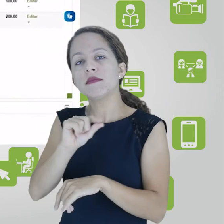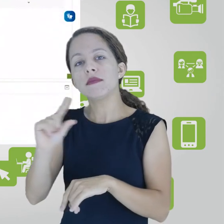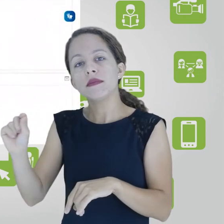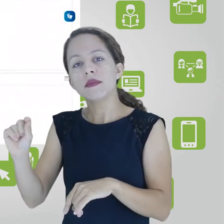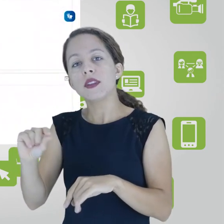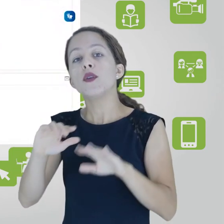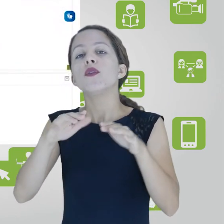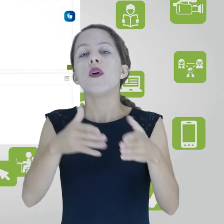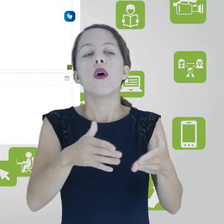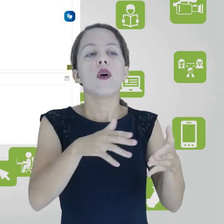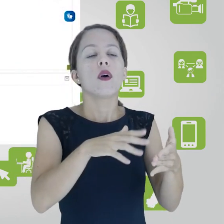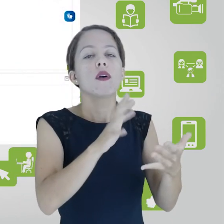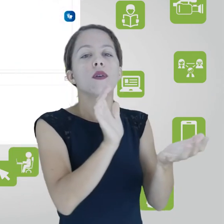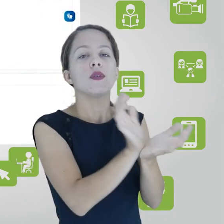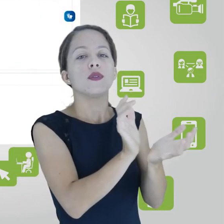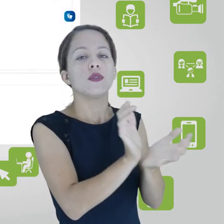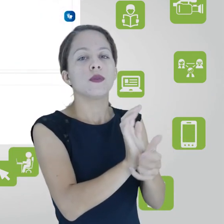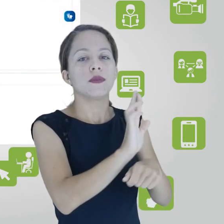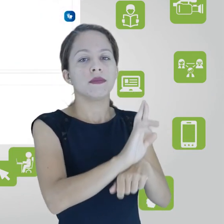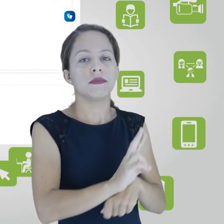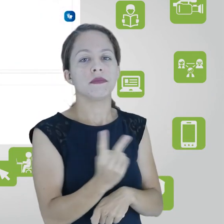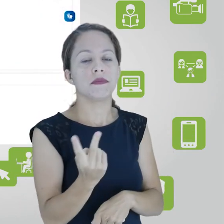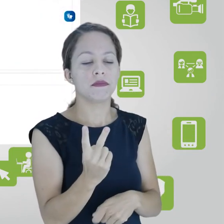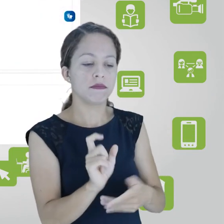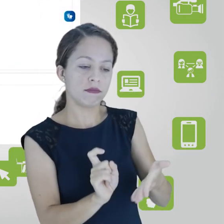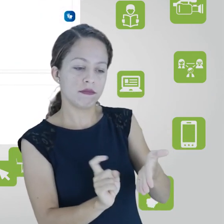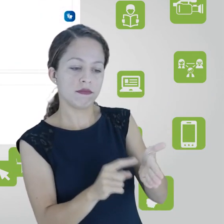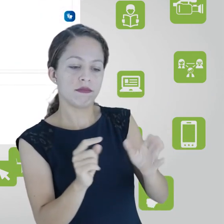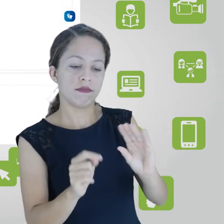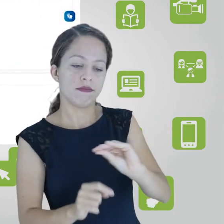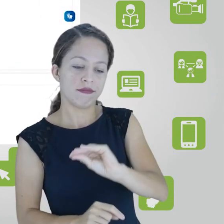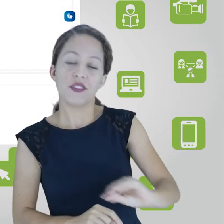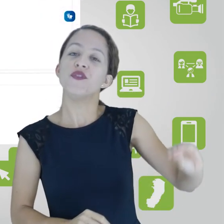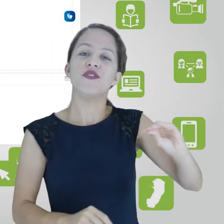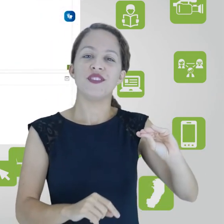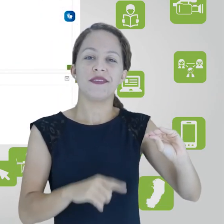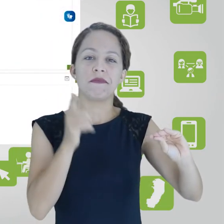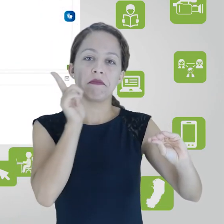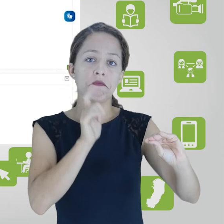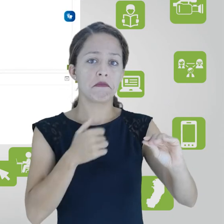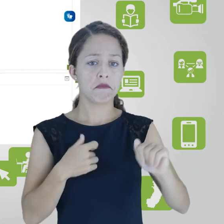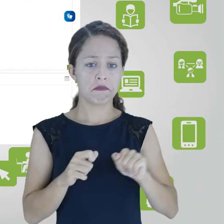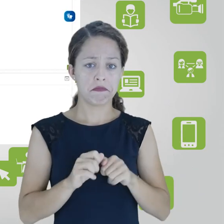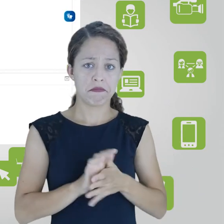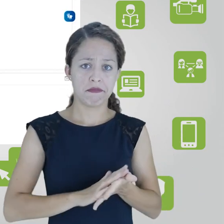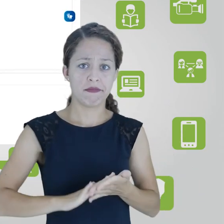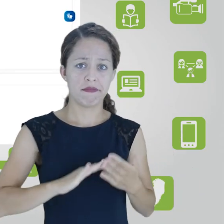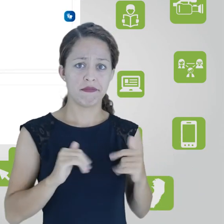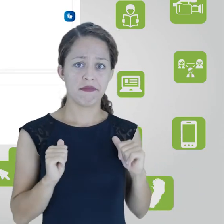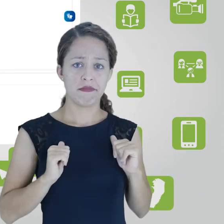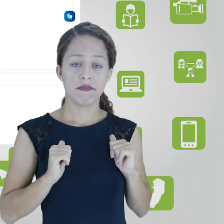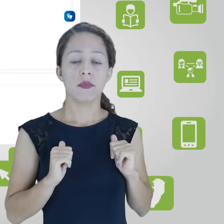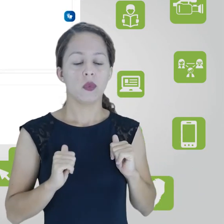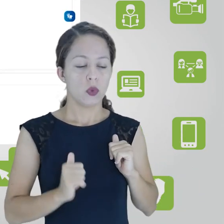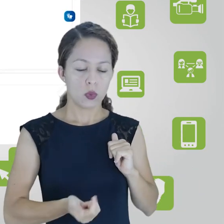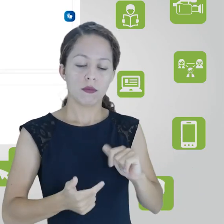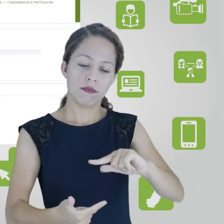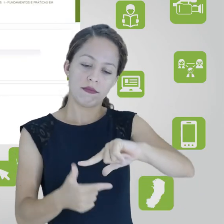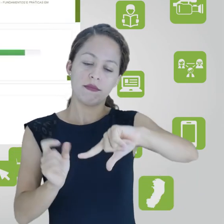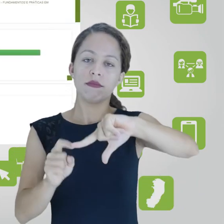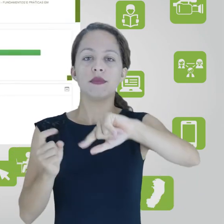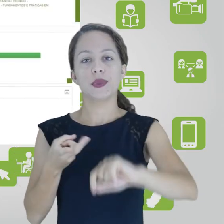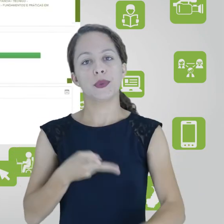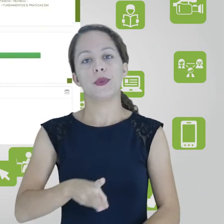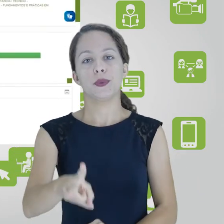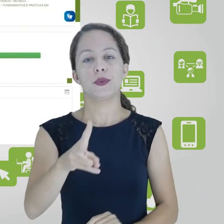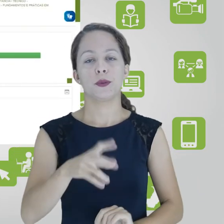Vou lá embaixo, mover itens selecionados para categoria recuperação 2. Selecionou, ele já foi.